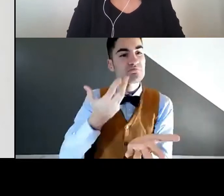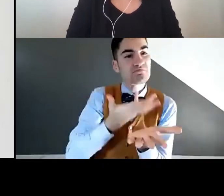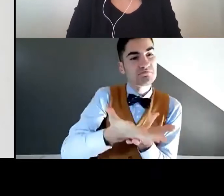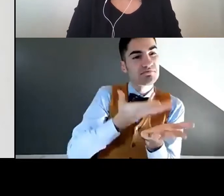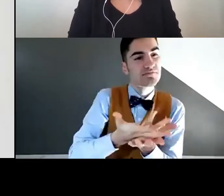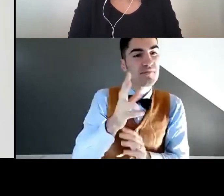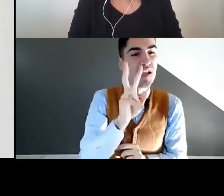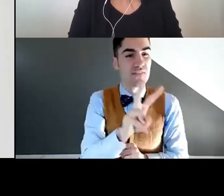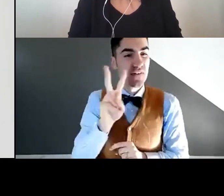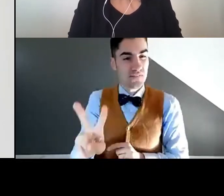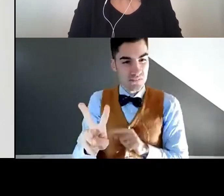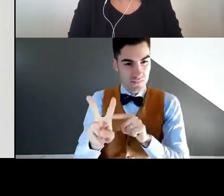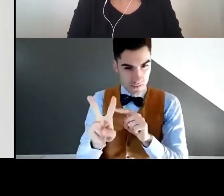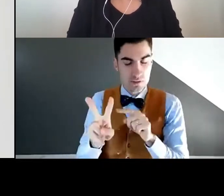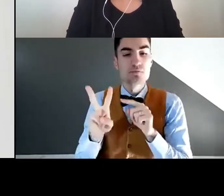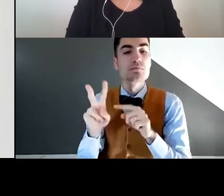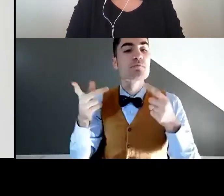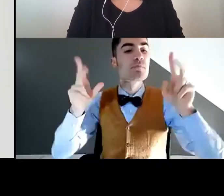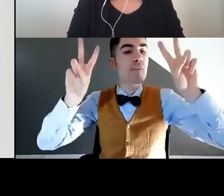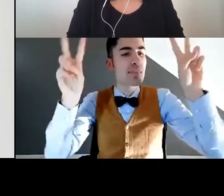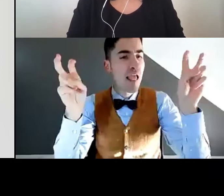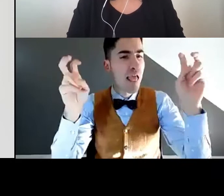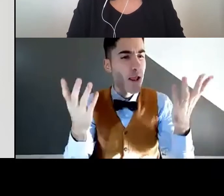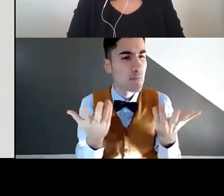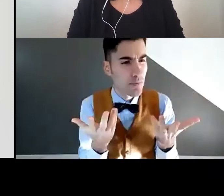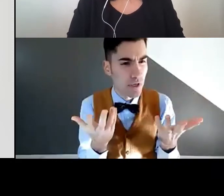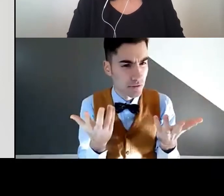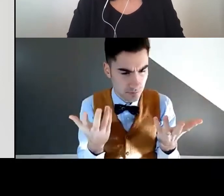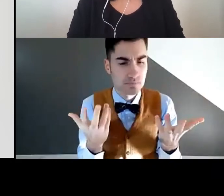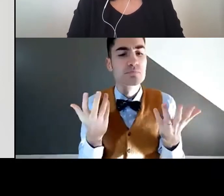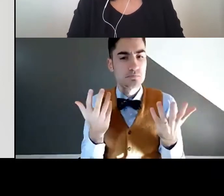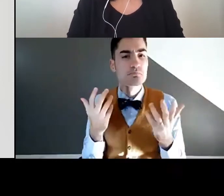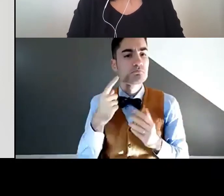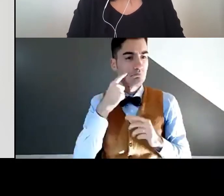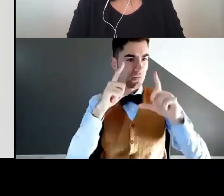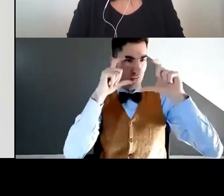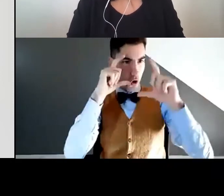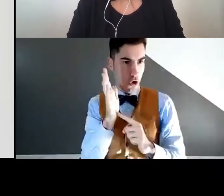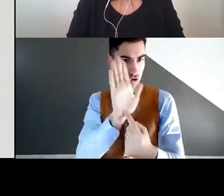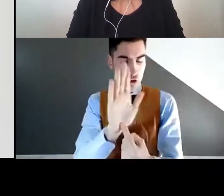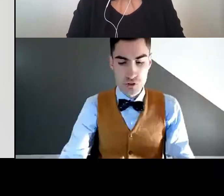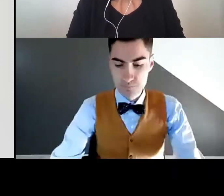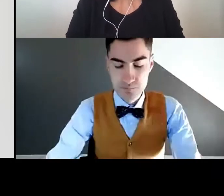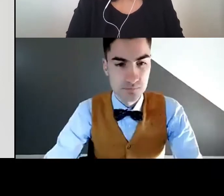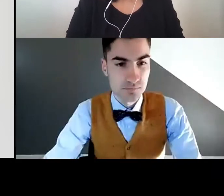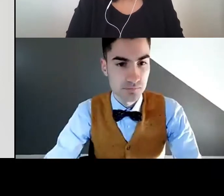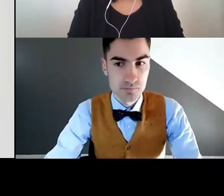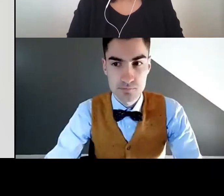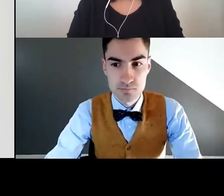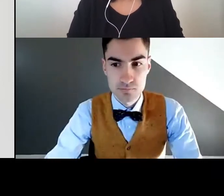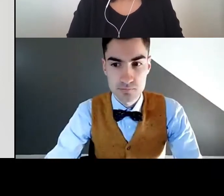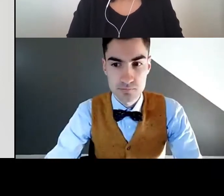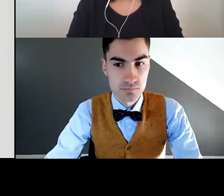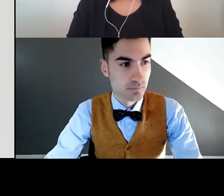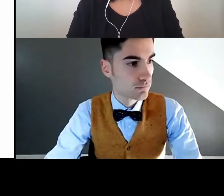Vi faccio altri esempi. Il primo è un racconto in visual vernacular dal titolo Vi faccio vedere